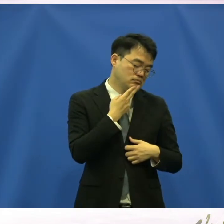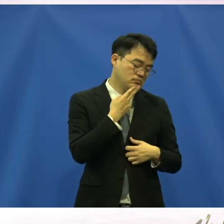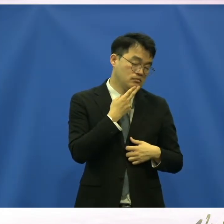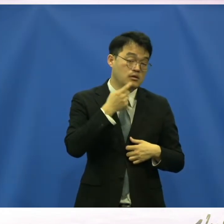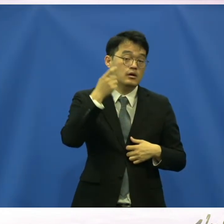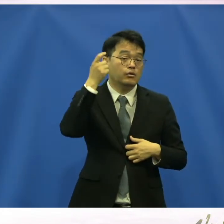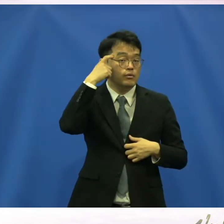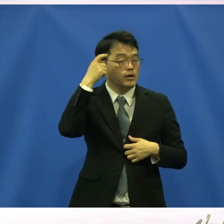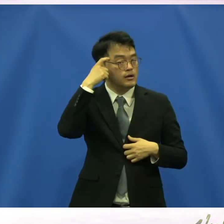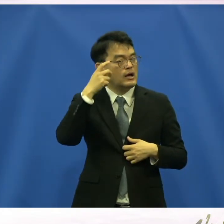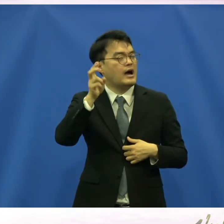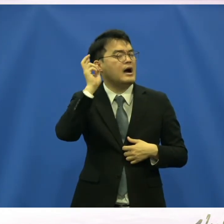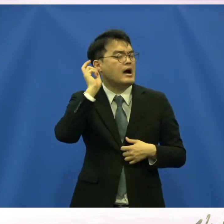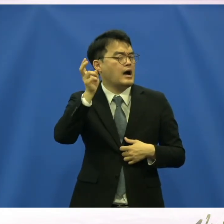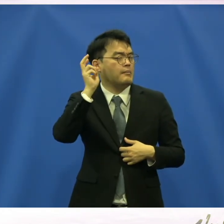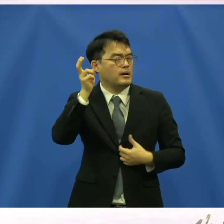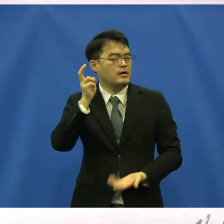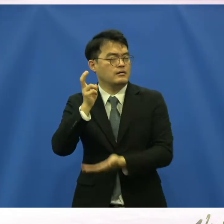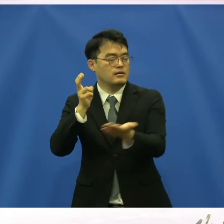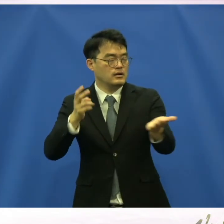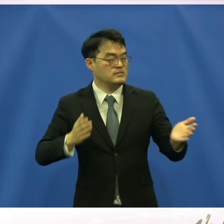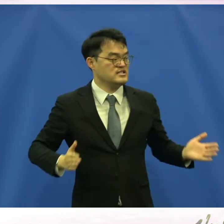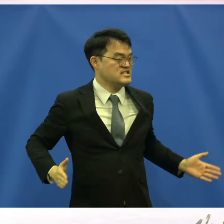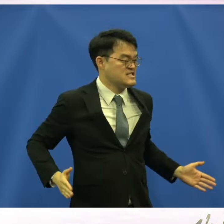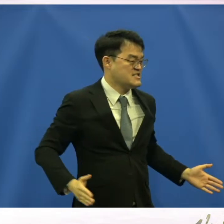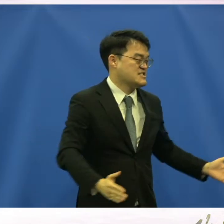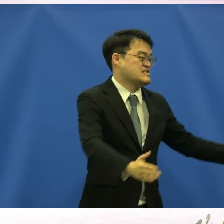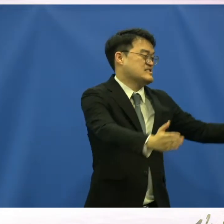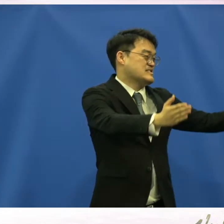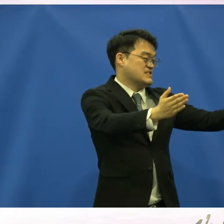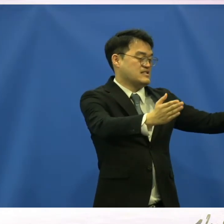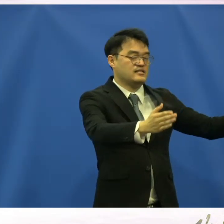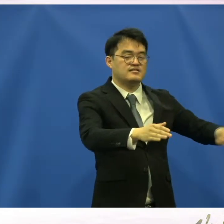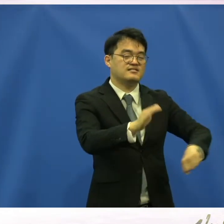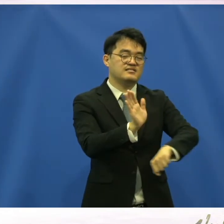이 길과 다른 길로 가고 있기 때문에